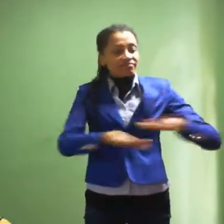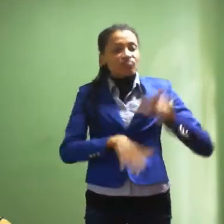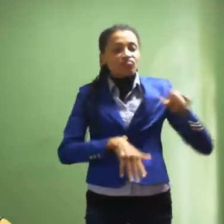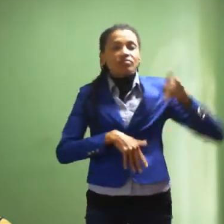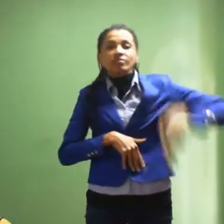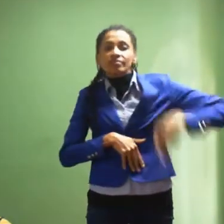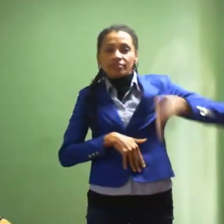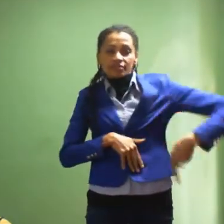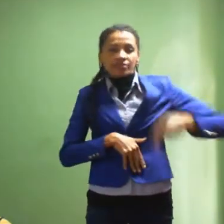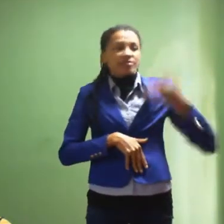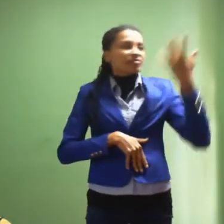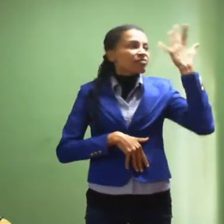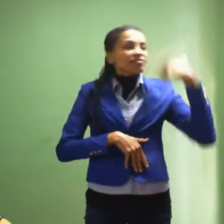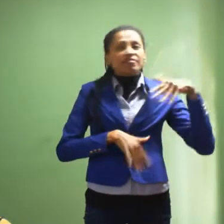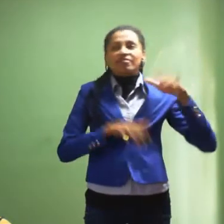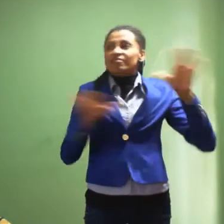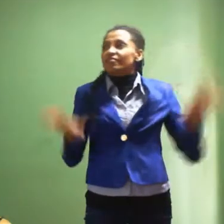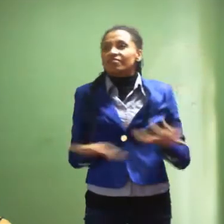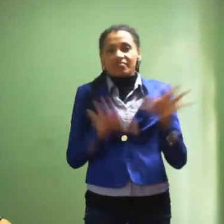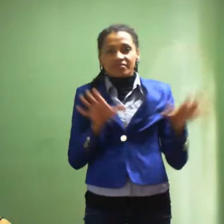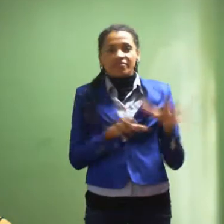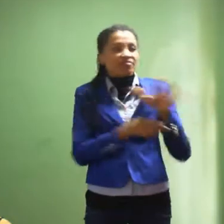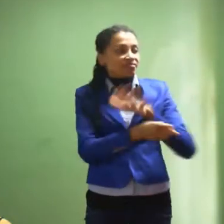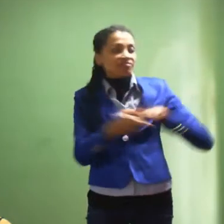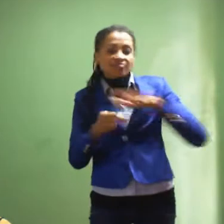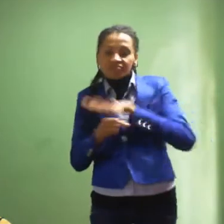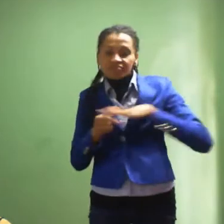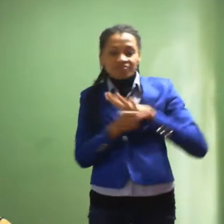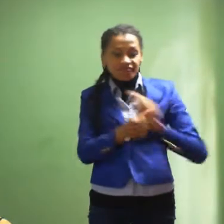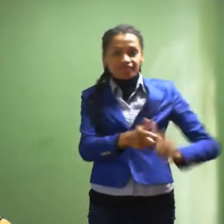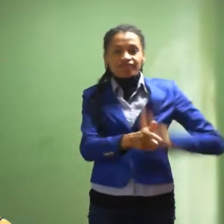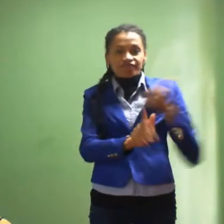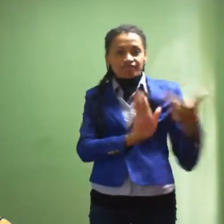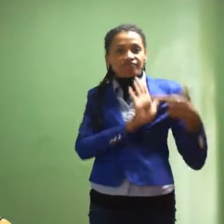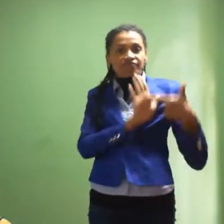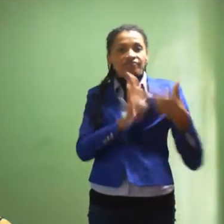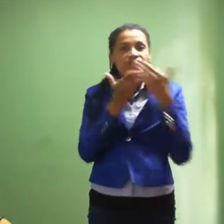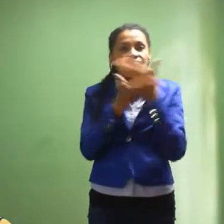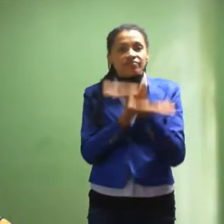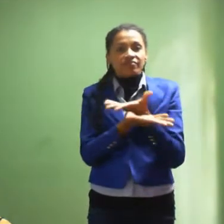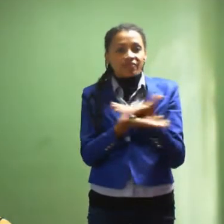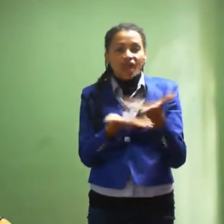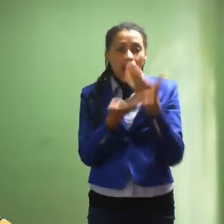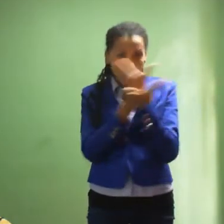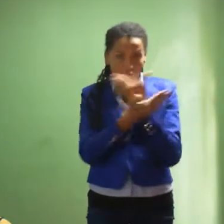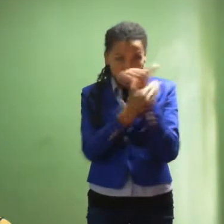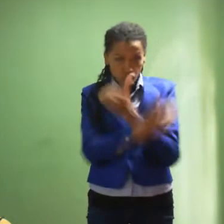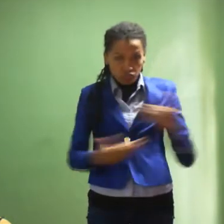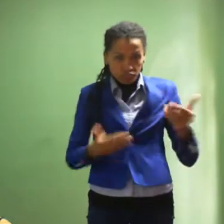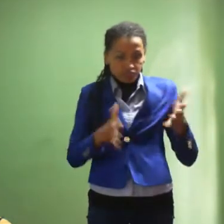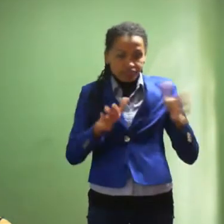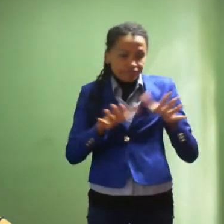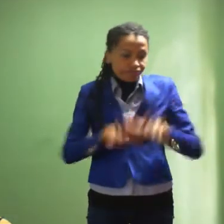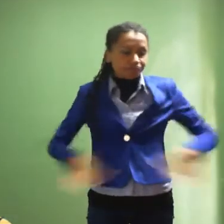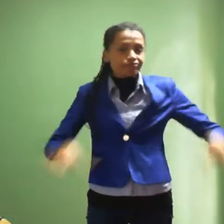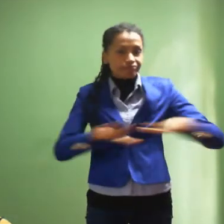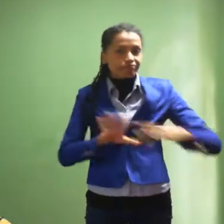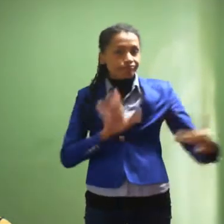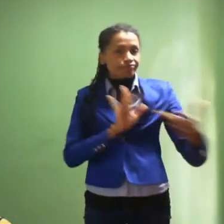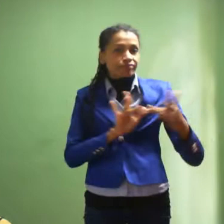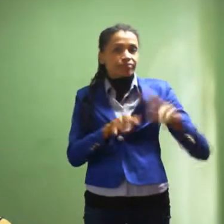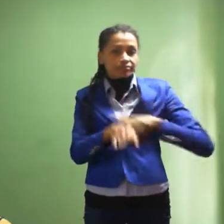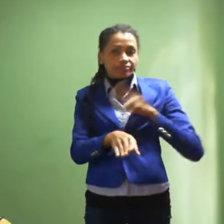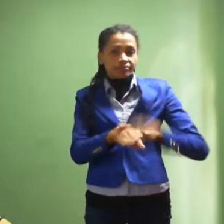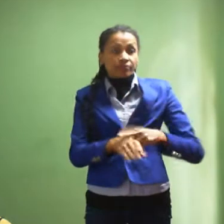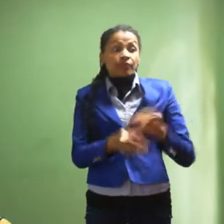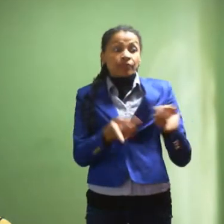a partir de la vida cotidiana, de las diferentes situaciones que surgen en este contexto. Es comunicativo porque es clave que haya